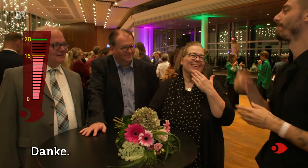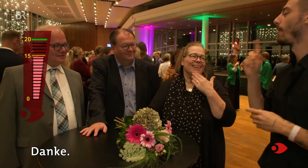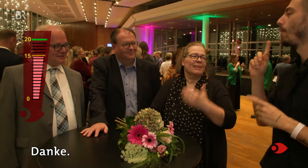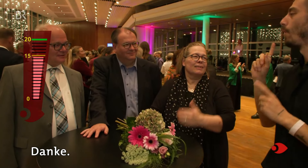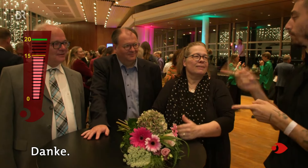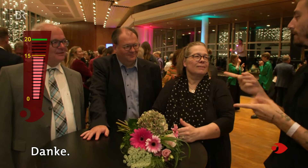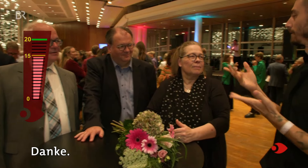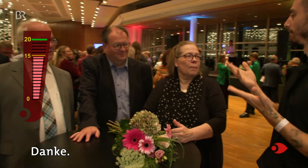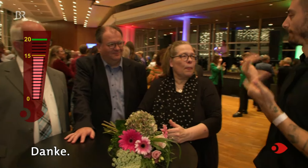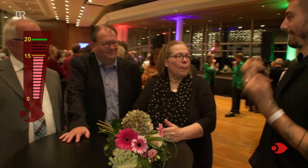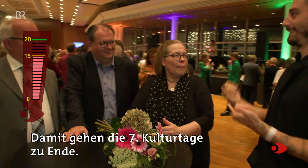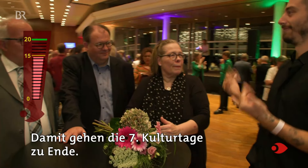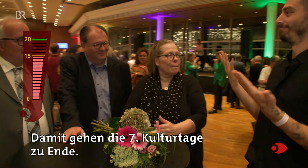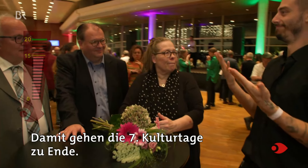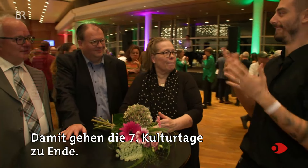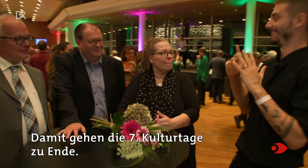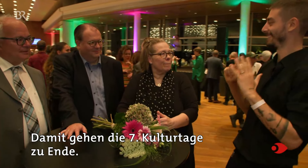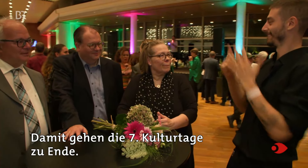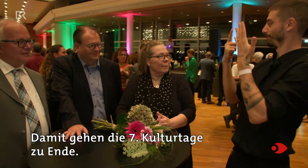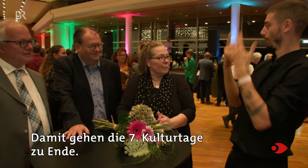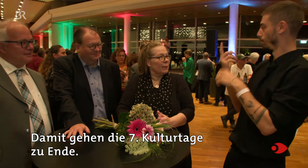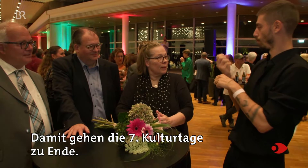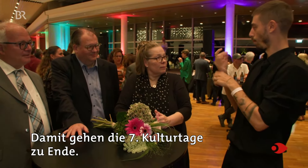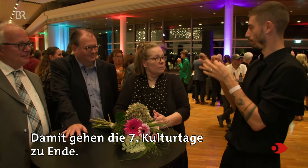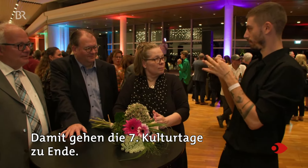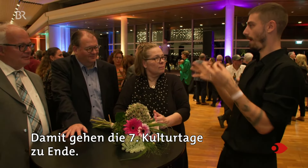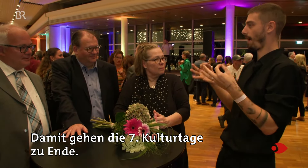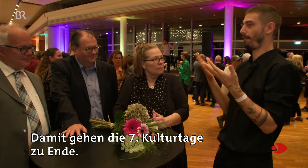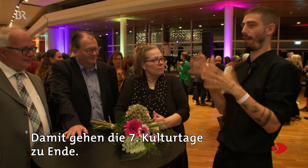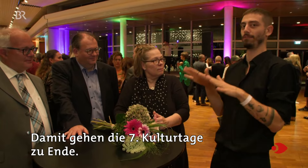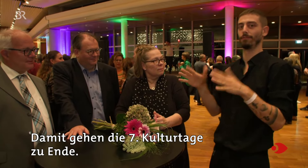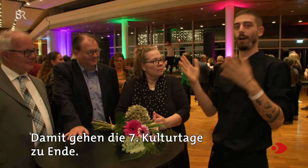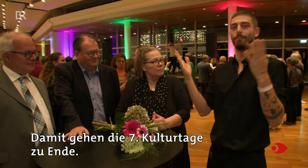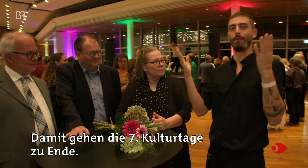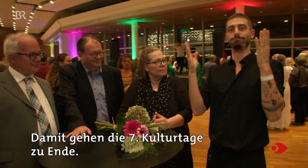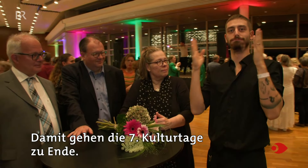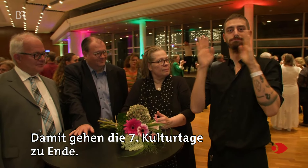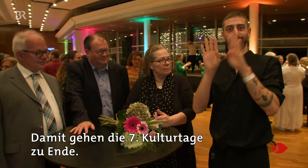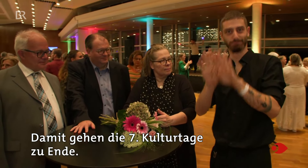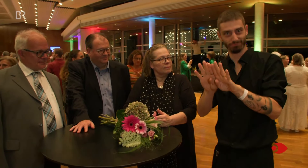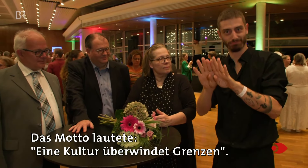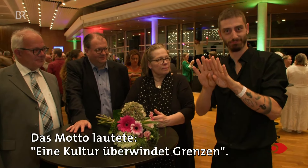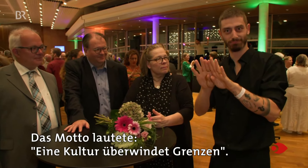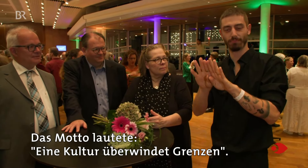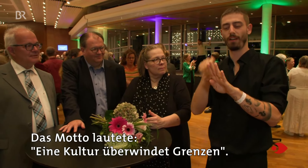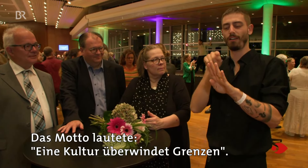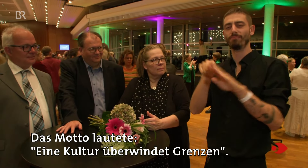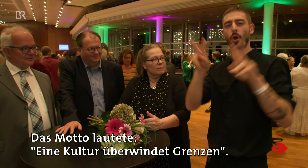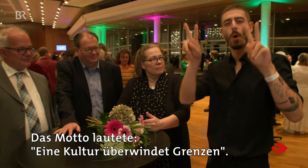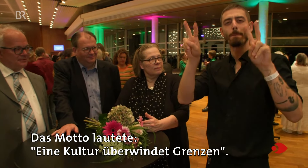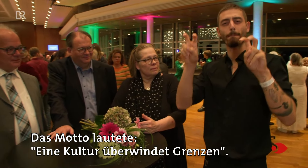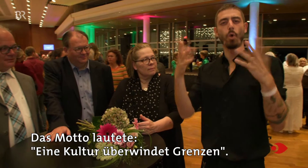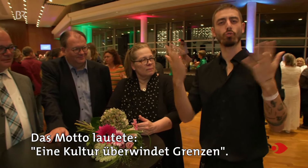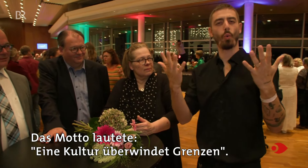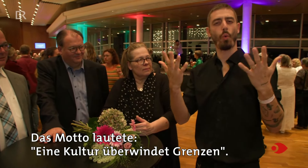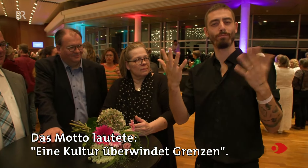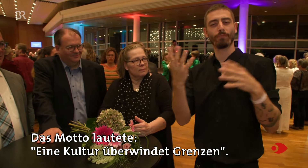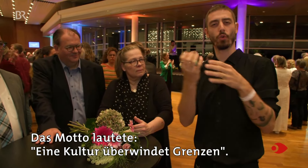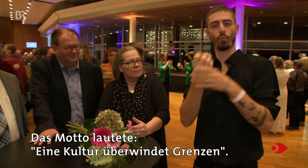Danke. Damit gehen die siebten Kulturtage zu Ende. Das Motto